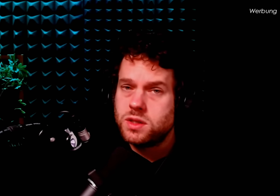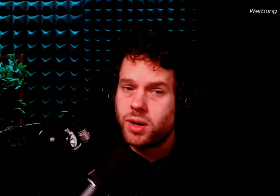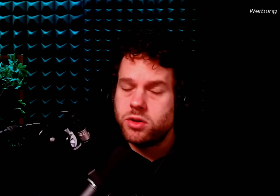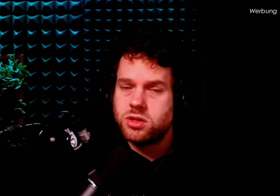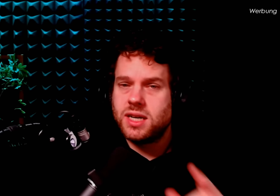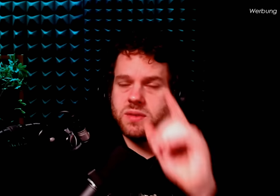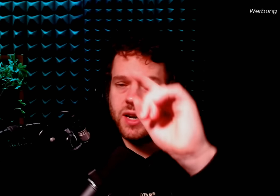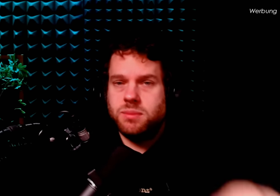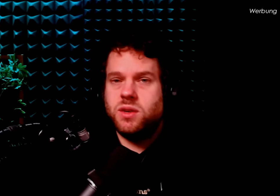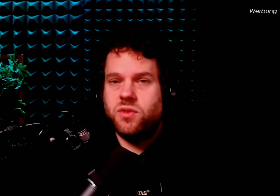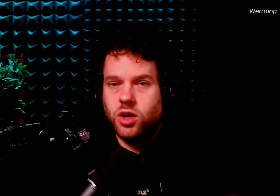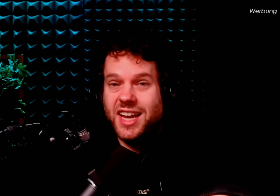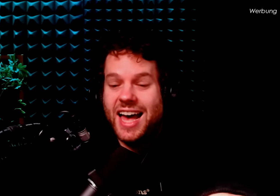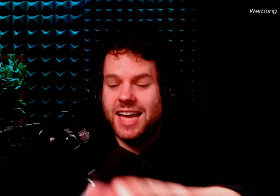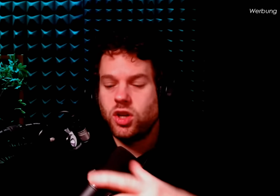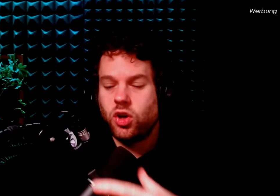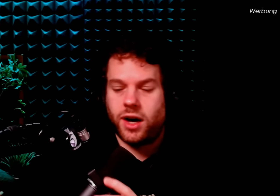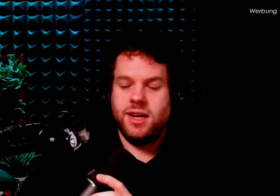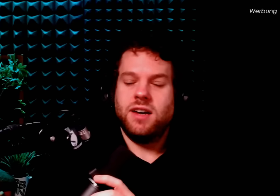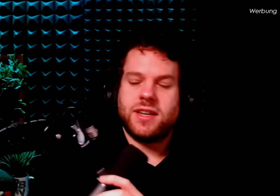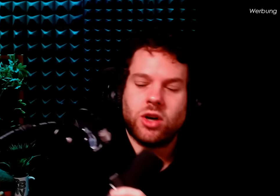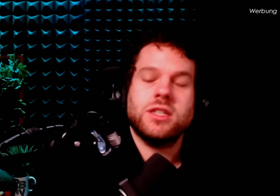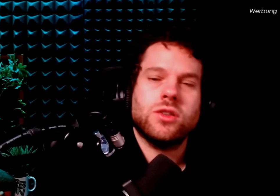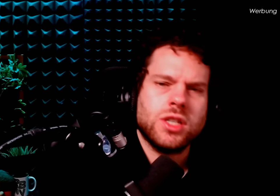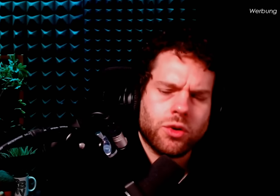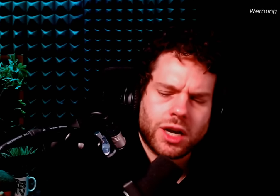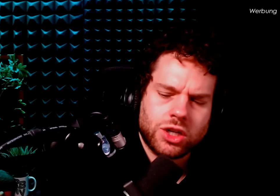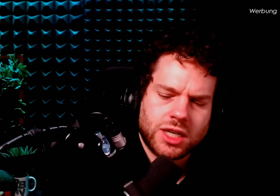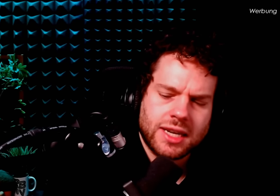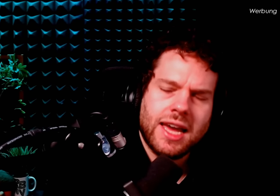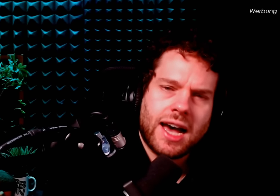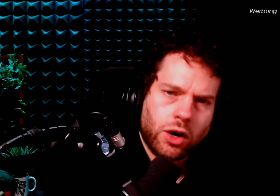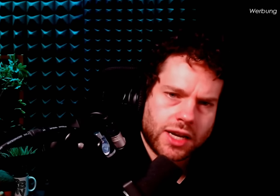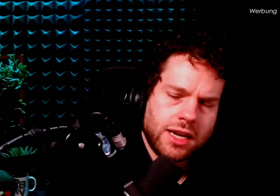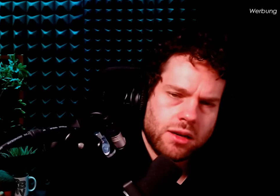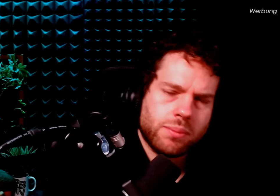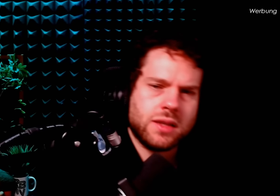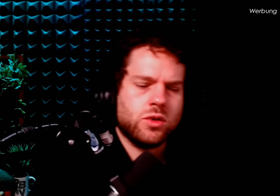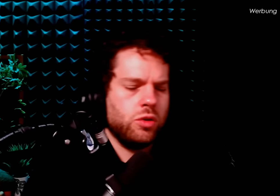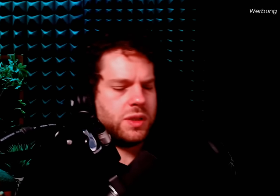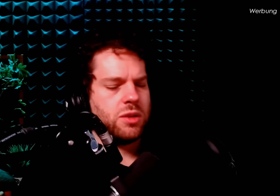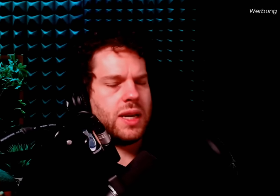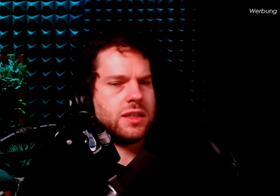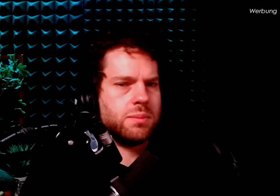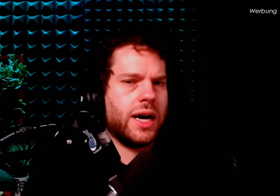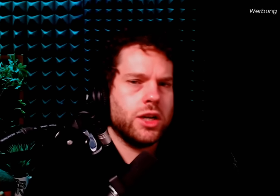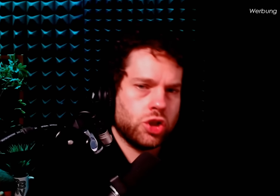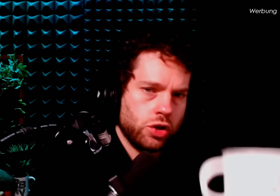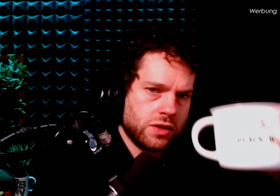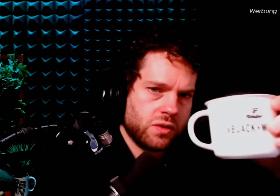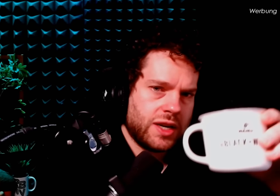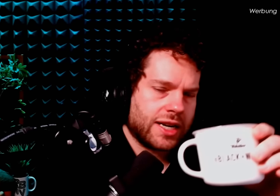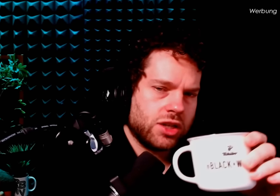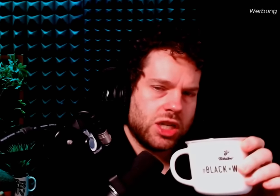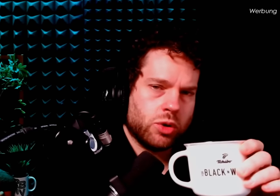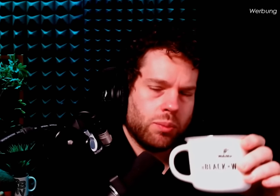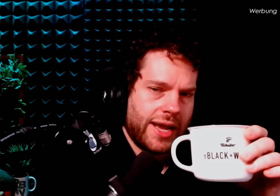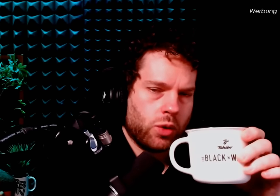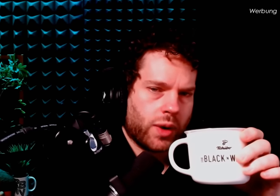kurze Pause und dann geht es weiter mit WoW Hardcore, was heute natürlich auch noch ansteht. Haut rein. Macht's gut. Bis zum nächsten Mal. Tschüss. Vielen Dank an Chibo. Black and